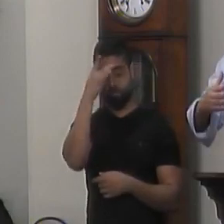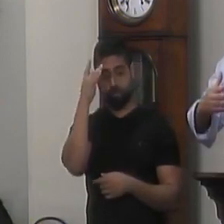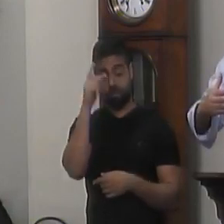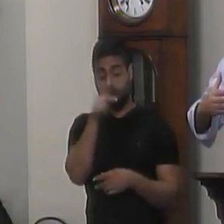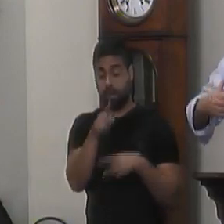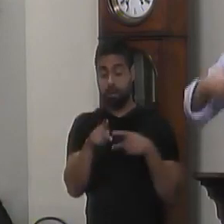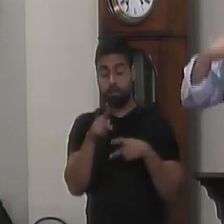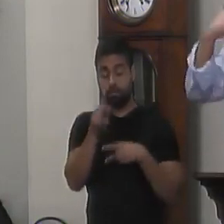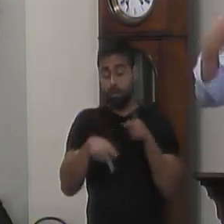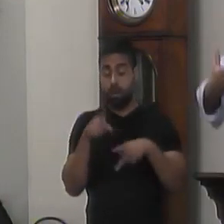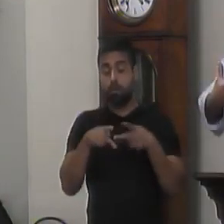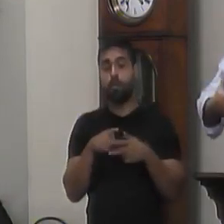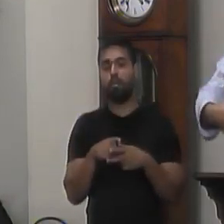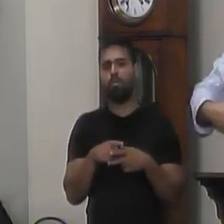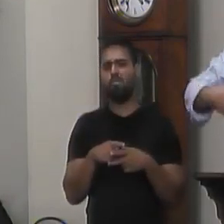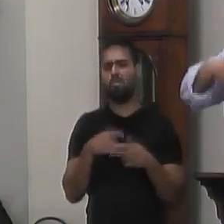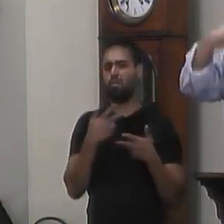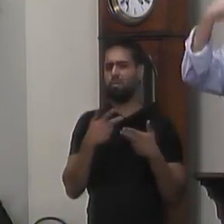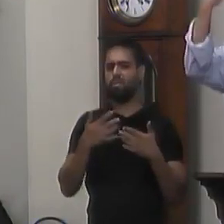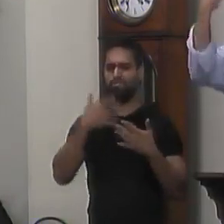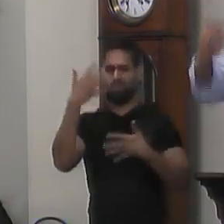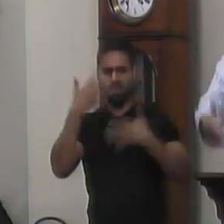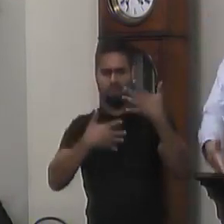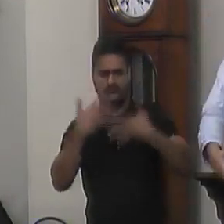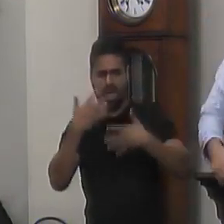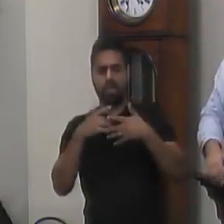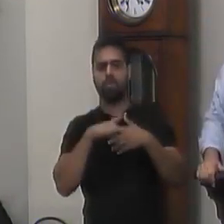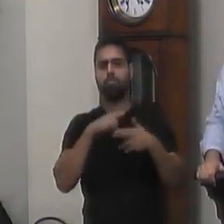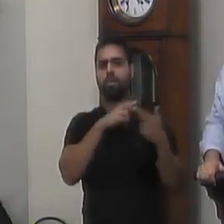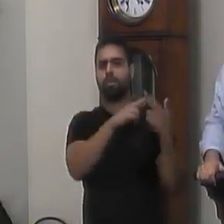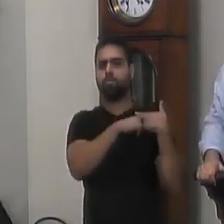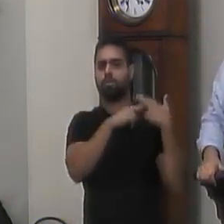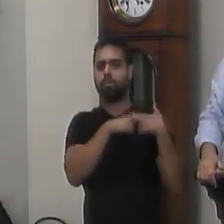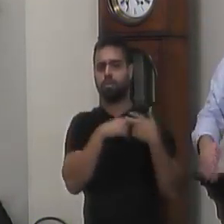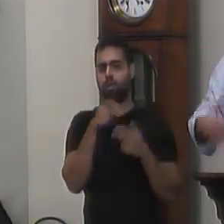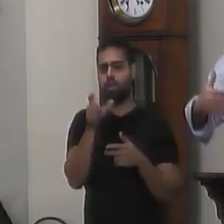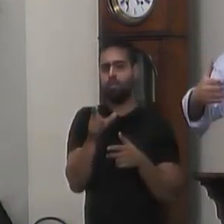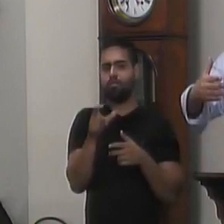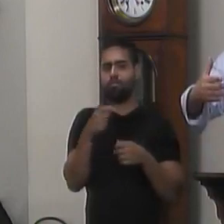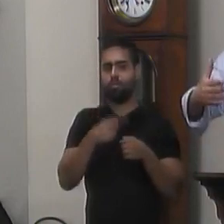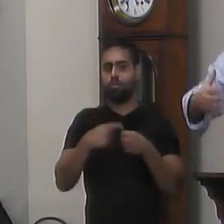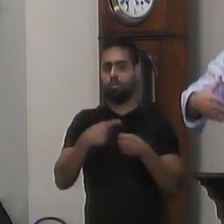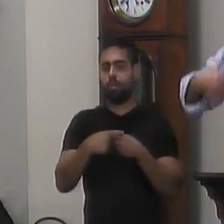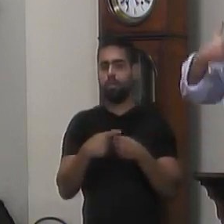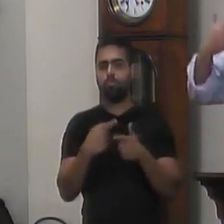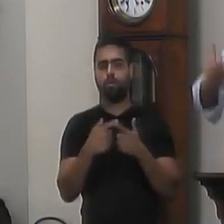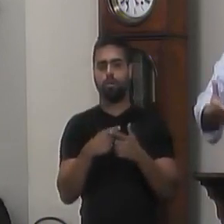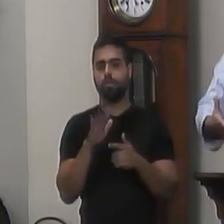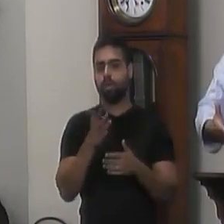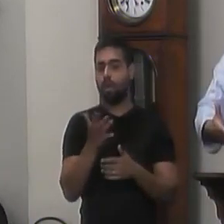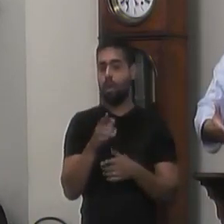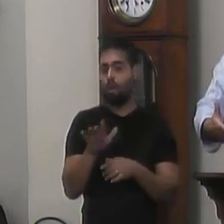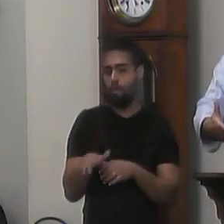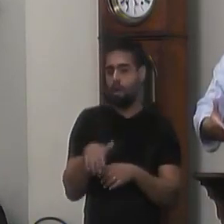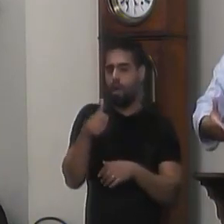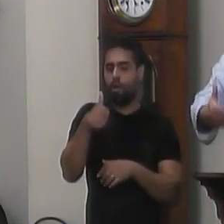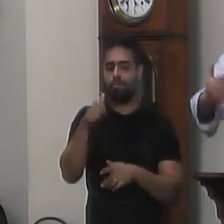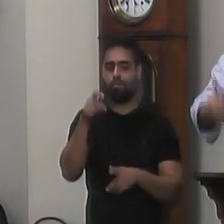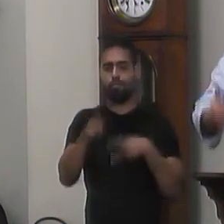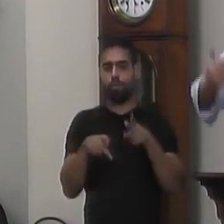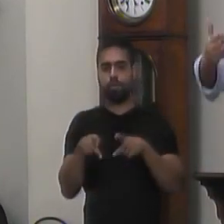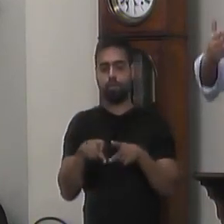em questão de transparência, de responsabilidade com o nosso município, porque a gente quer o melhor para a população.